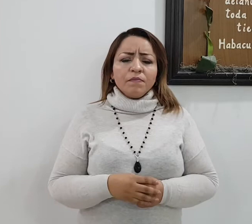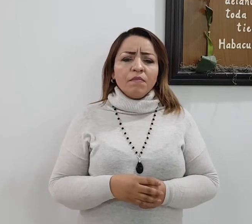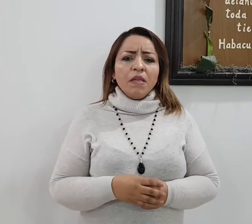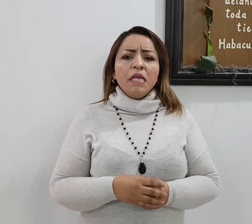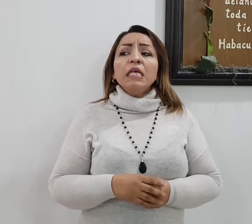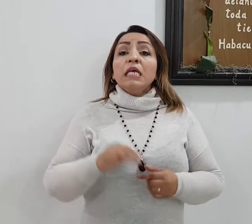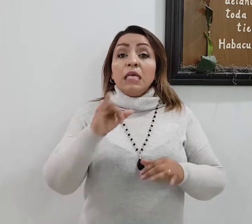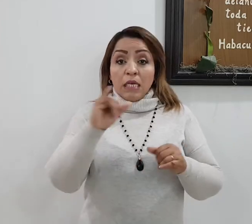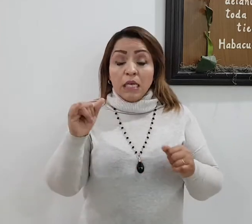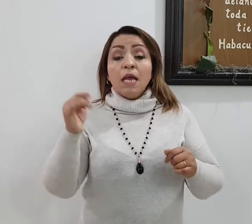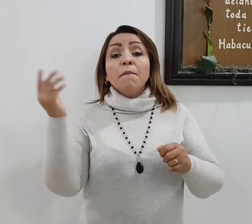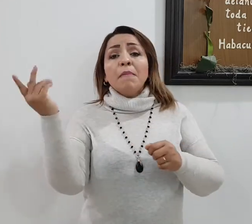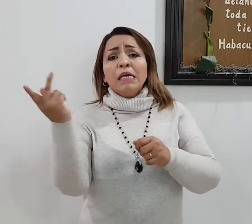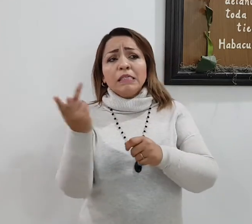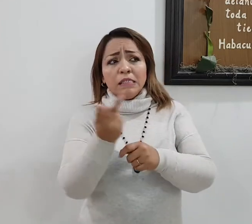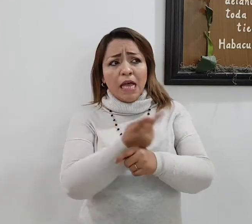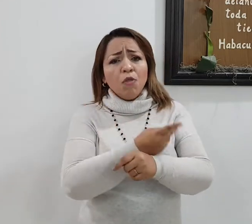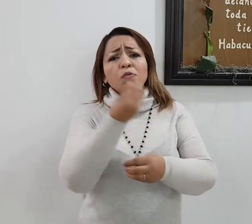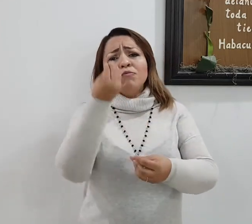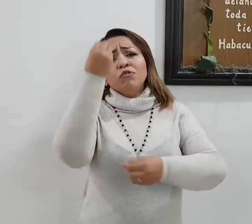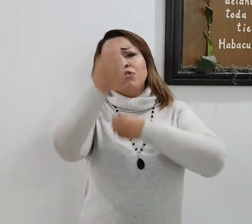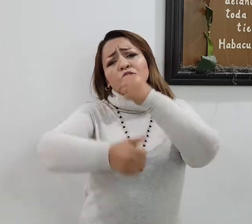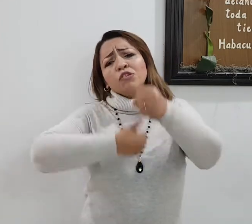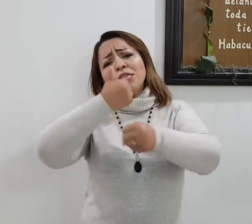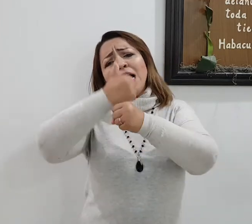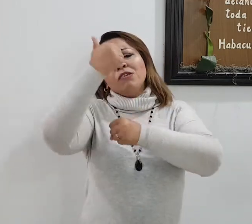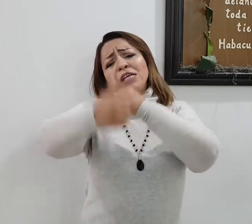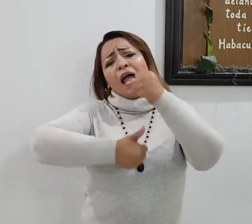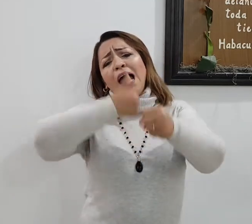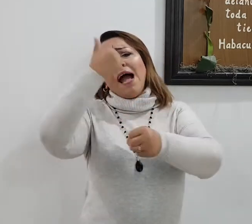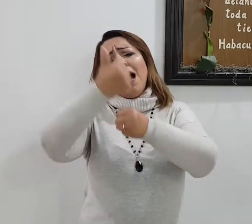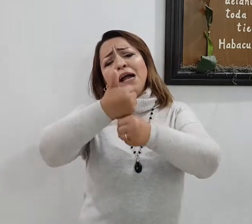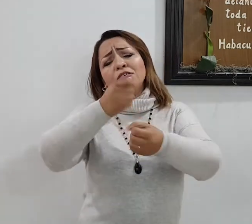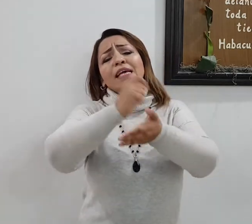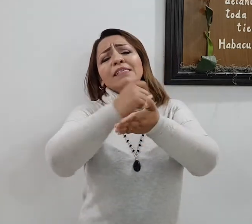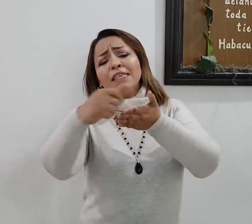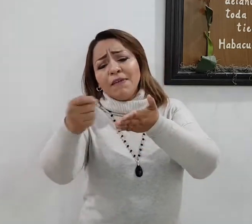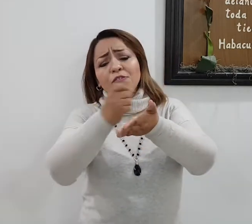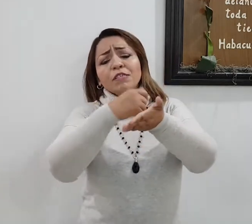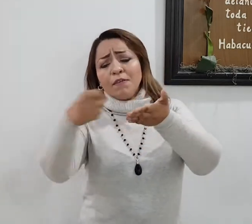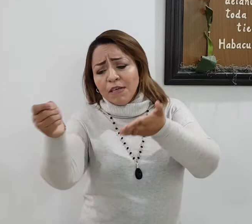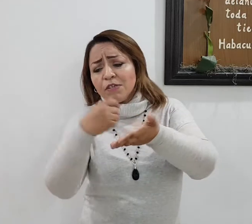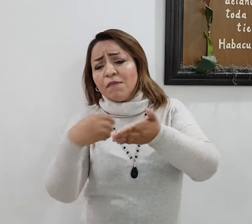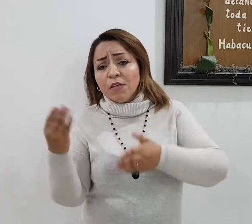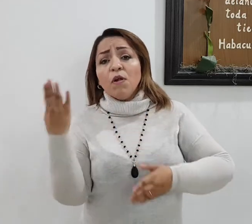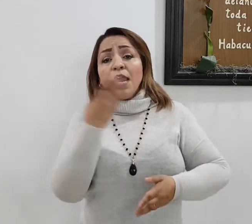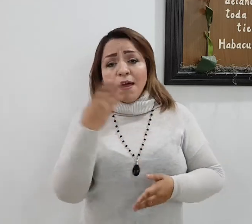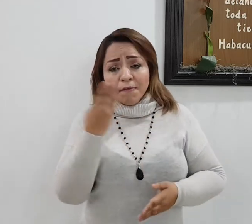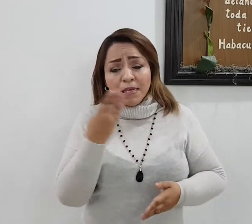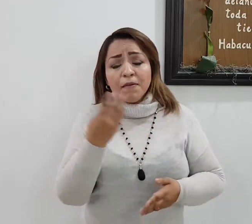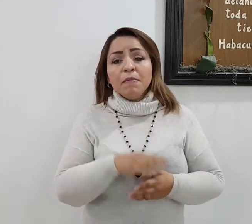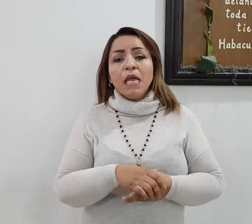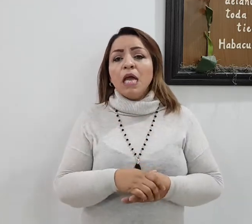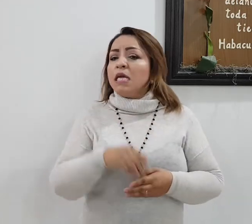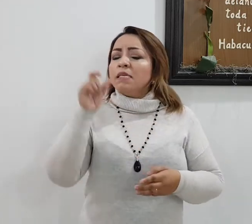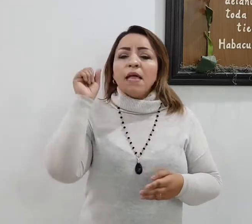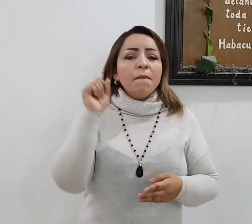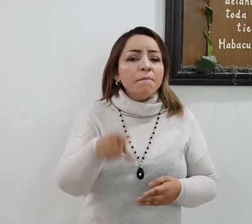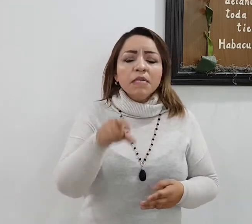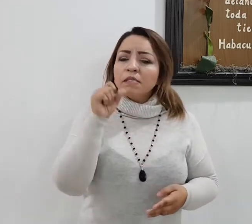muchos procesos la Biblia y han querido destruirla, es palabra de Dios, no lo van a poder hacer. Y aquí está todavía. La Biblia,